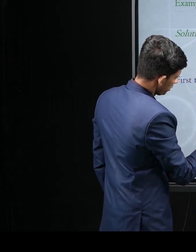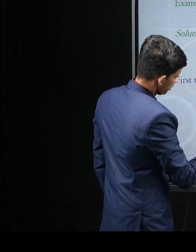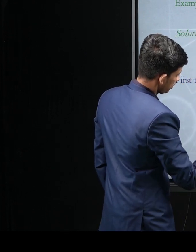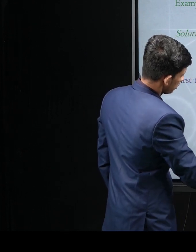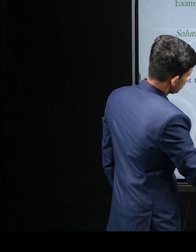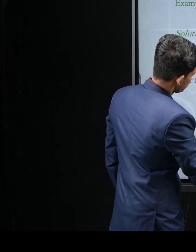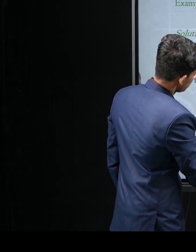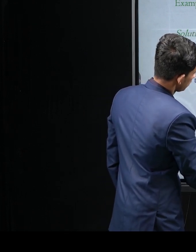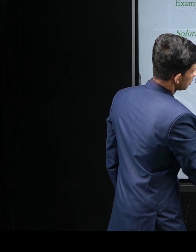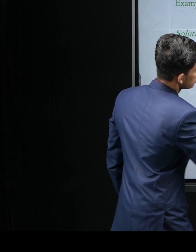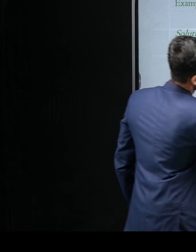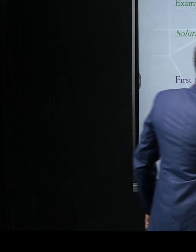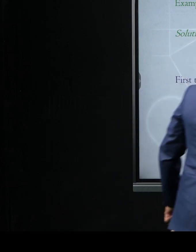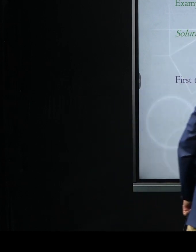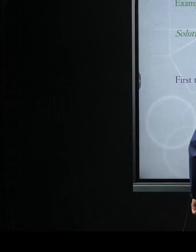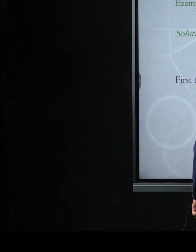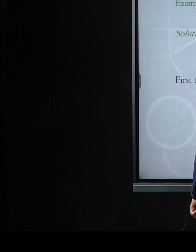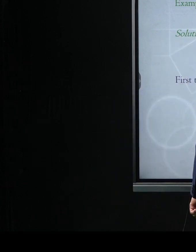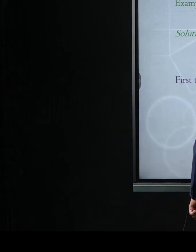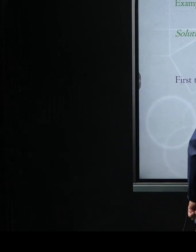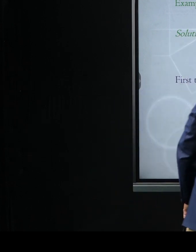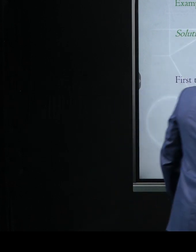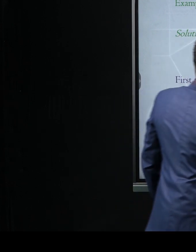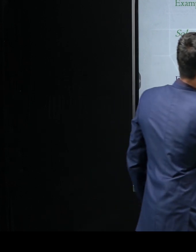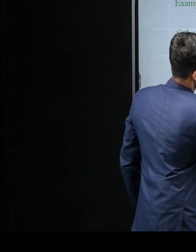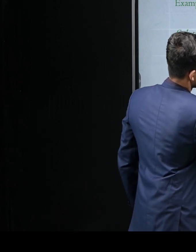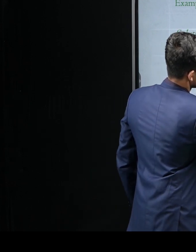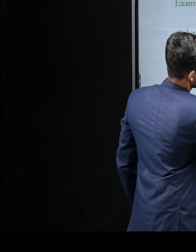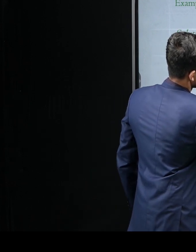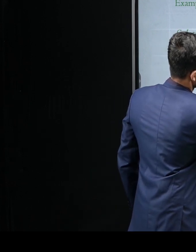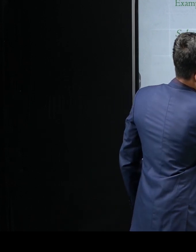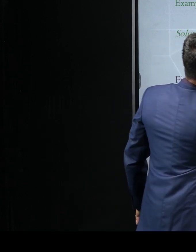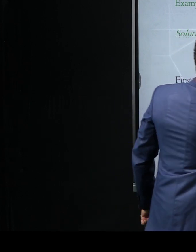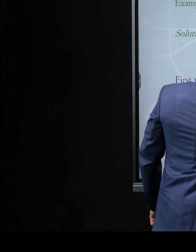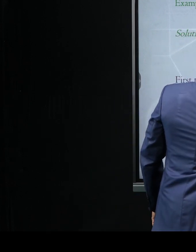ఈజ్ ఈక్వల్ టు 9 ఇంటూ 1/3 హోల్ పవర్ 7 ఈజ్ ఈక్వల్ టు